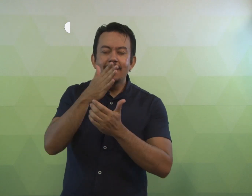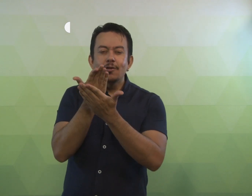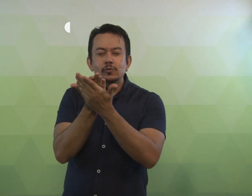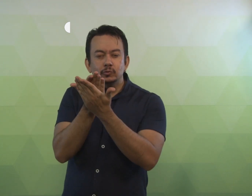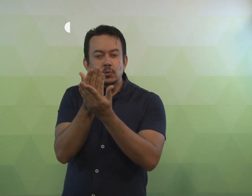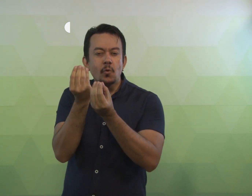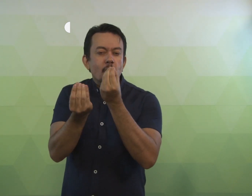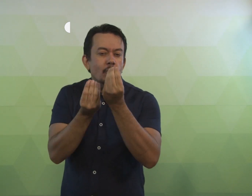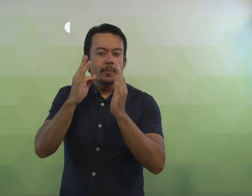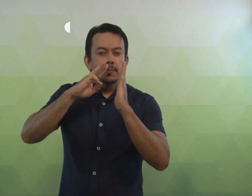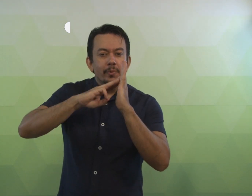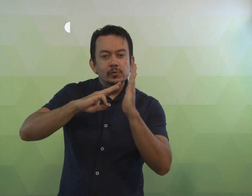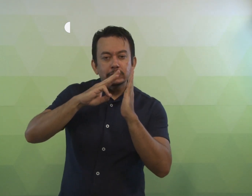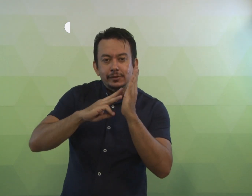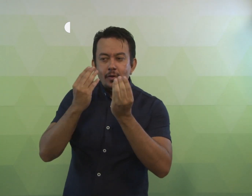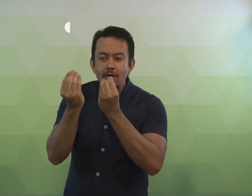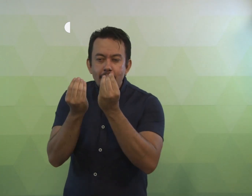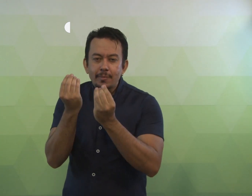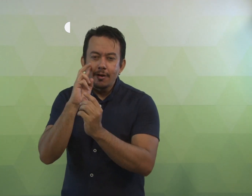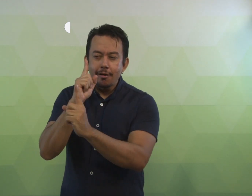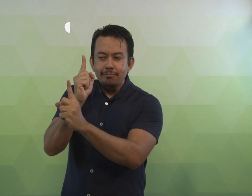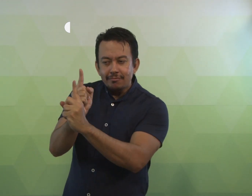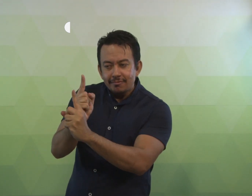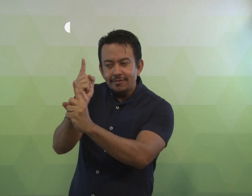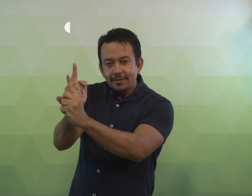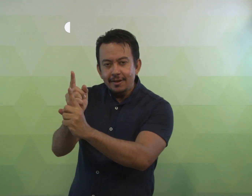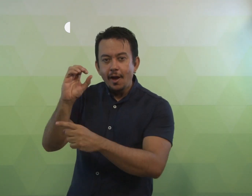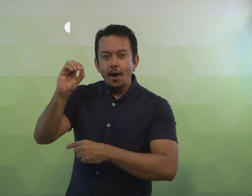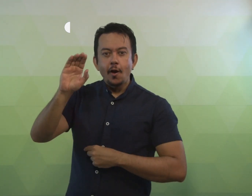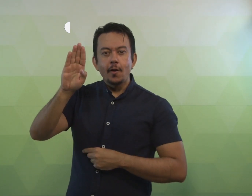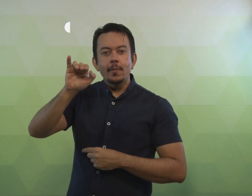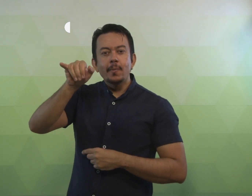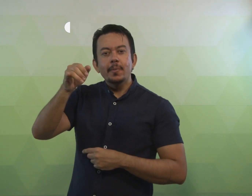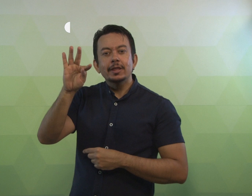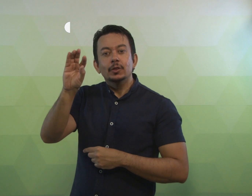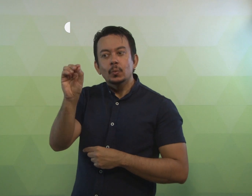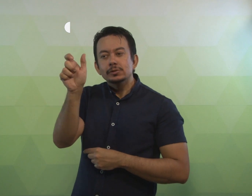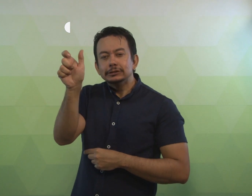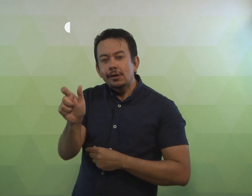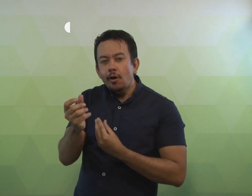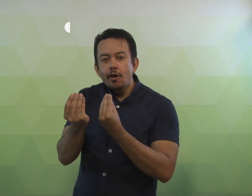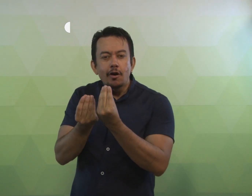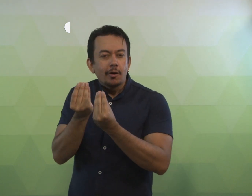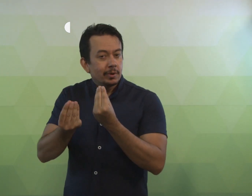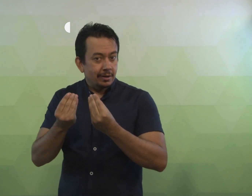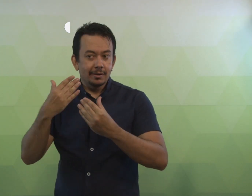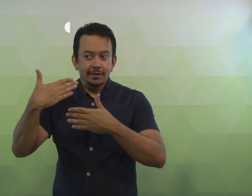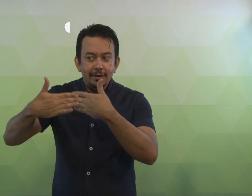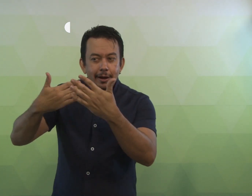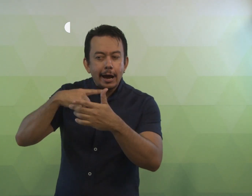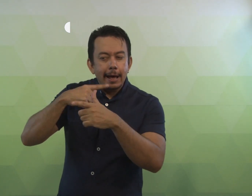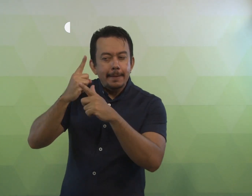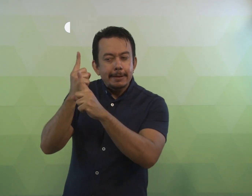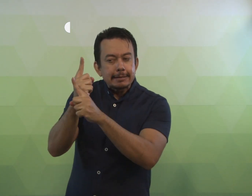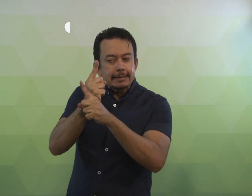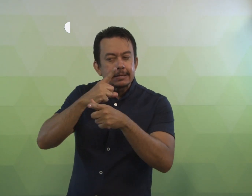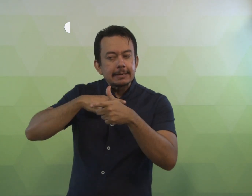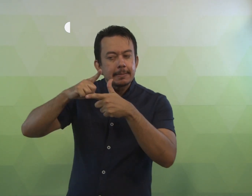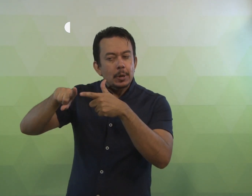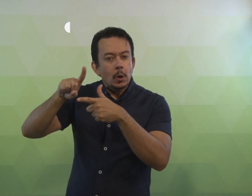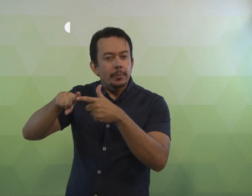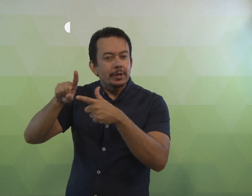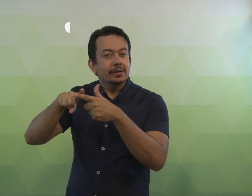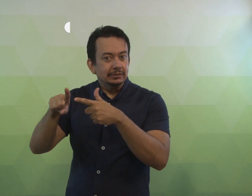espero que vocês tenham aprendido, estudem bastante e procurem aprender mais sobre os objetos